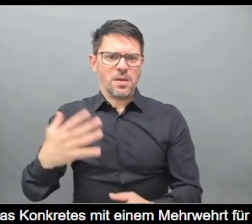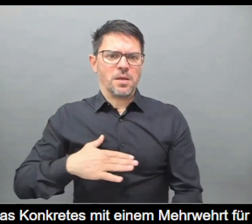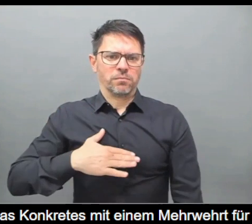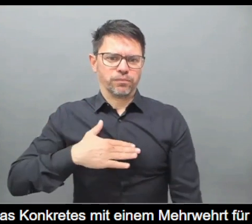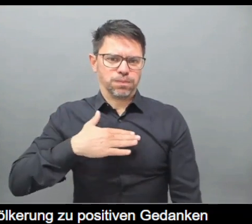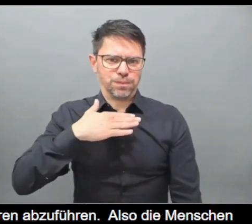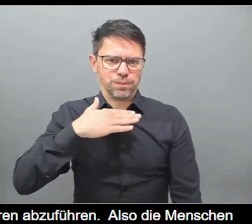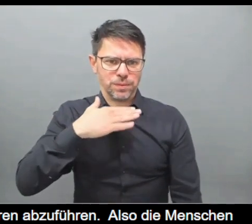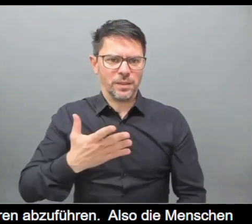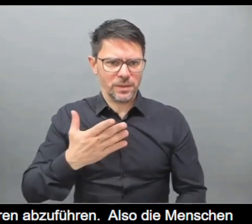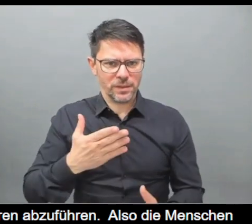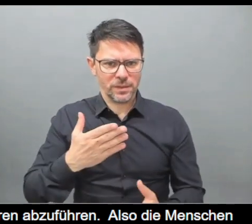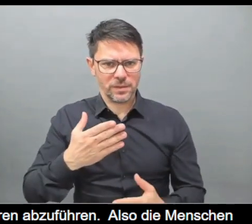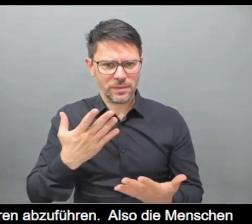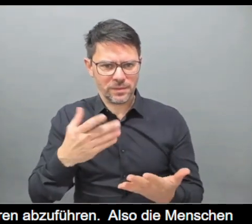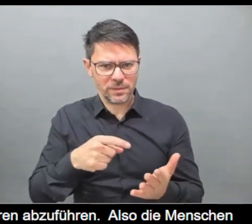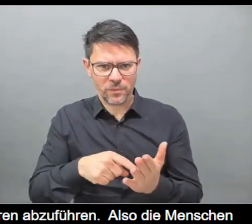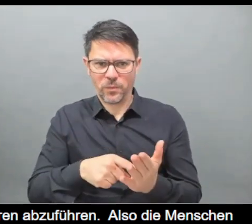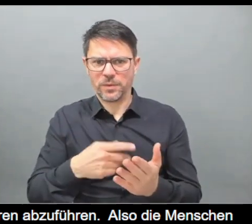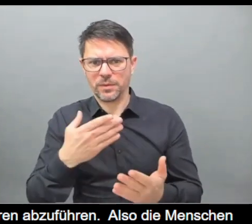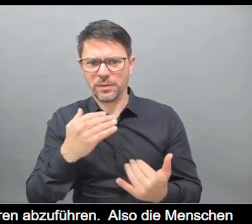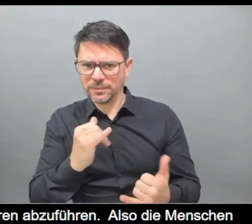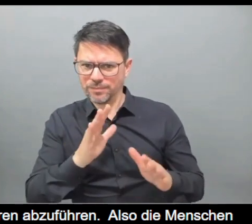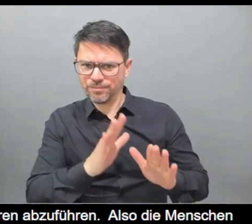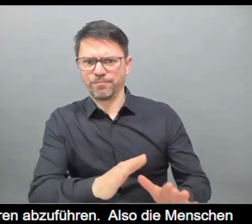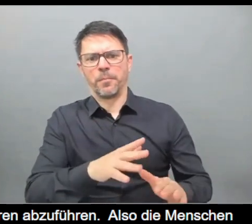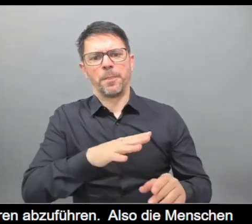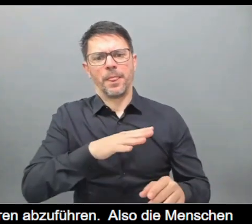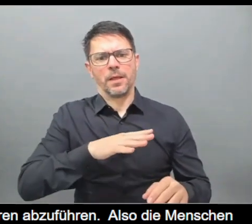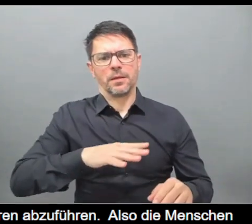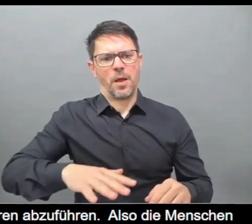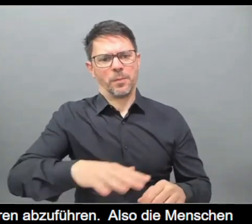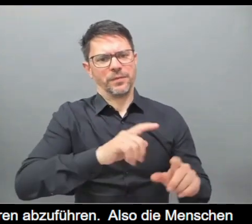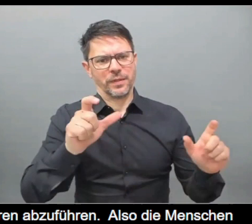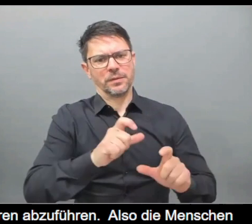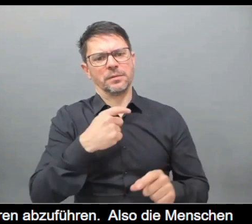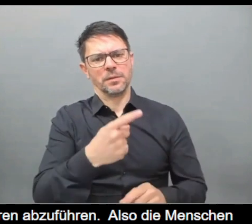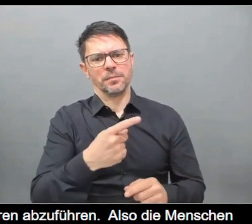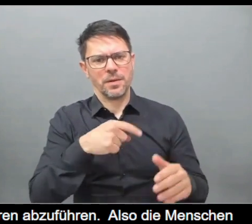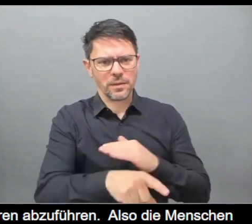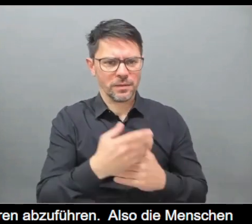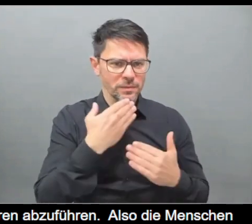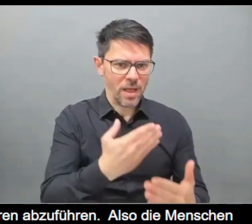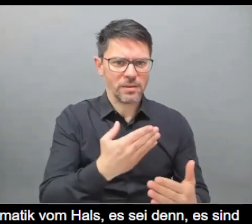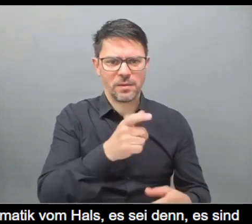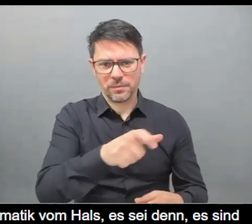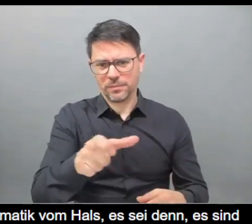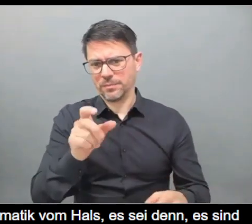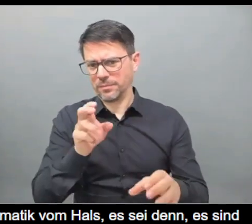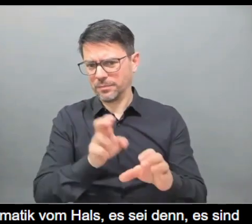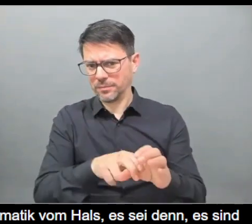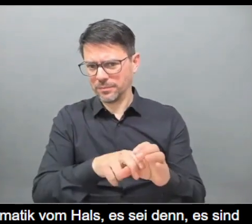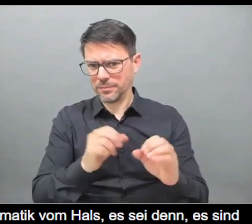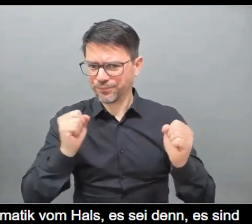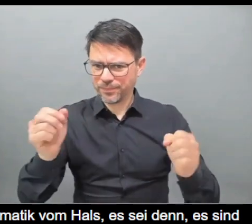kommen wir nun zum großen Thema Krankenhausreform. Den Anfang macht Roland Engehausen, Geschäftsführer der Bayerischen Krankenhausgesellschaft.